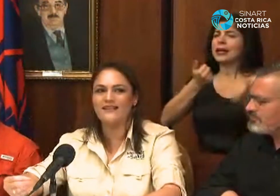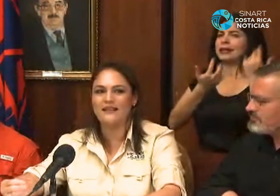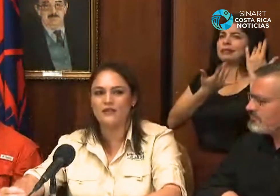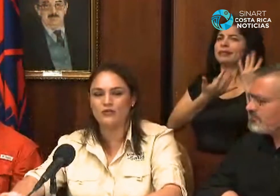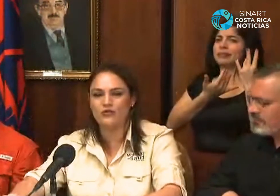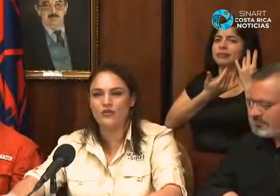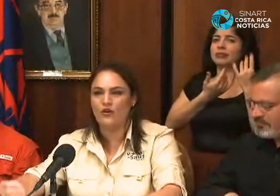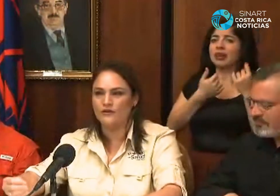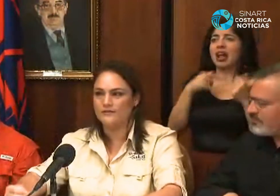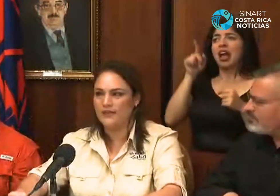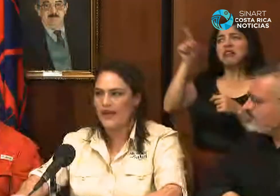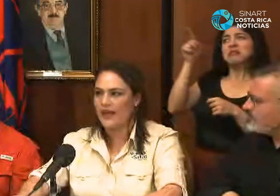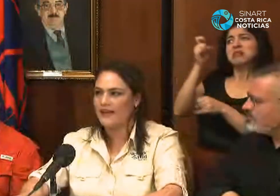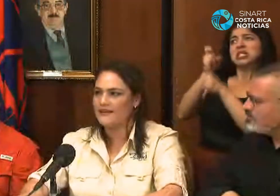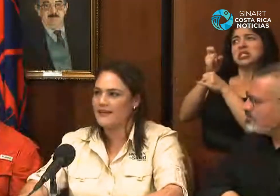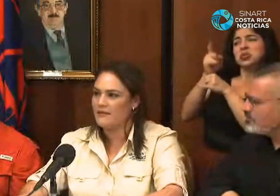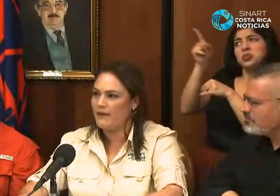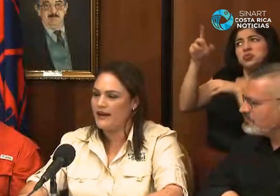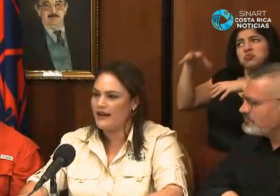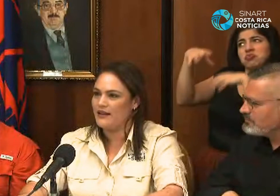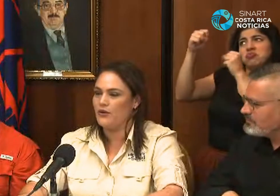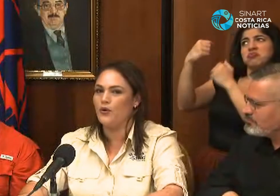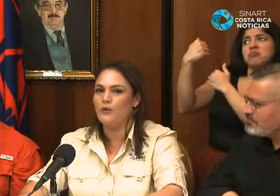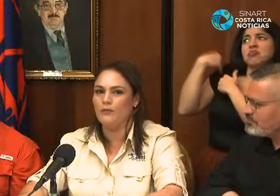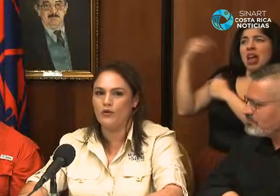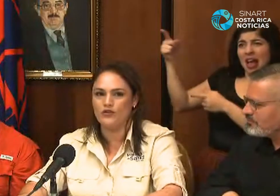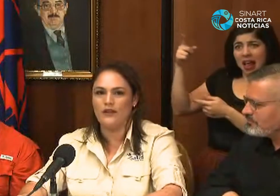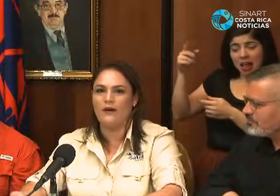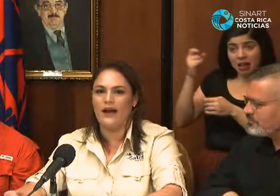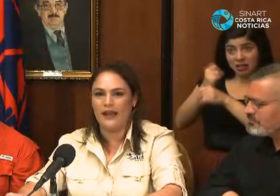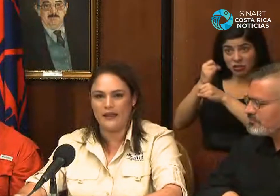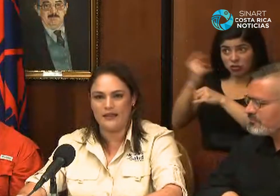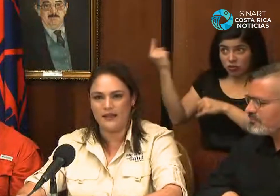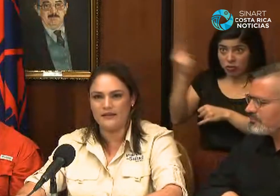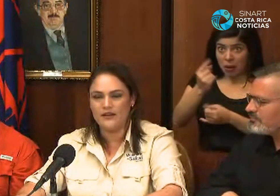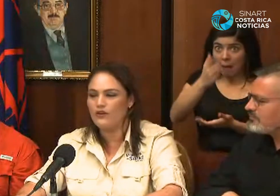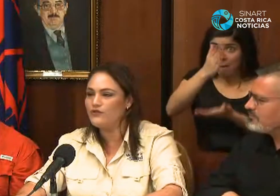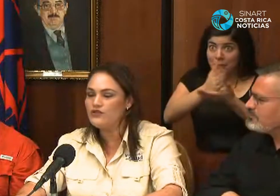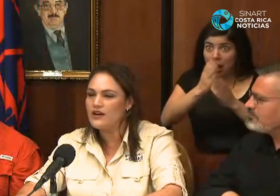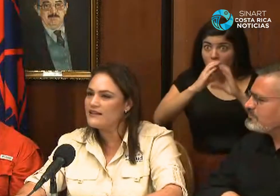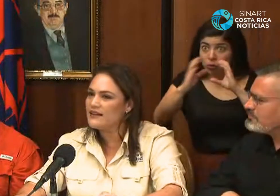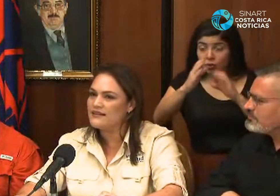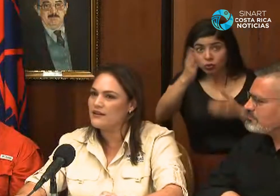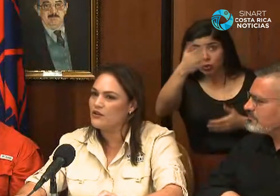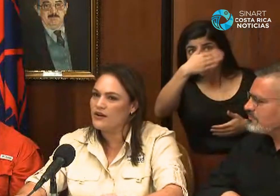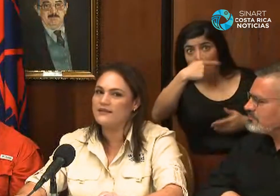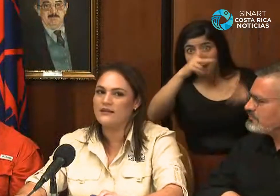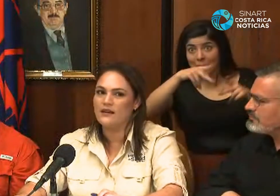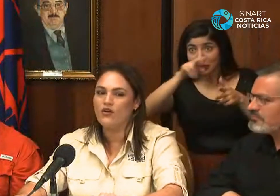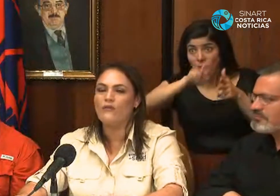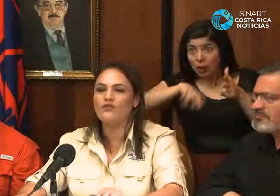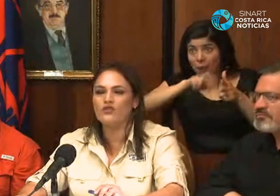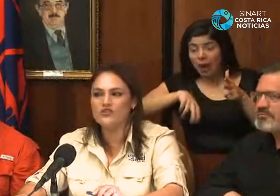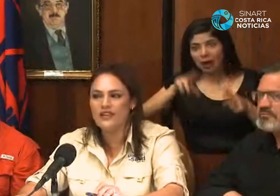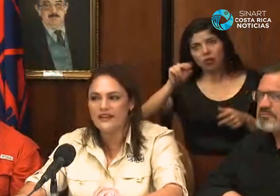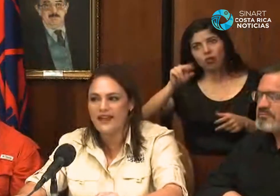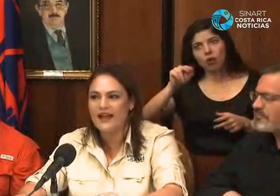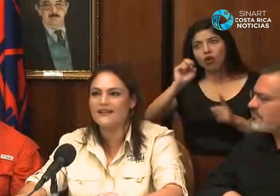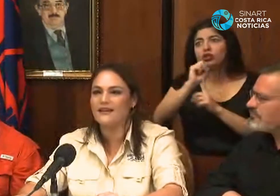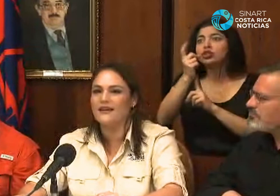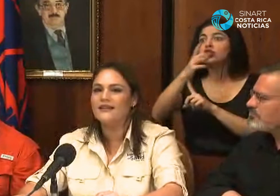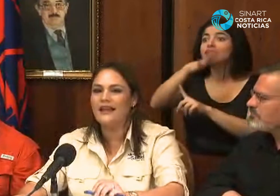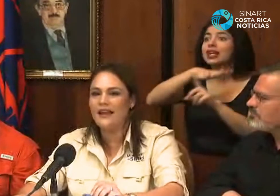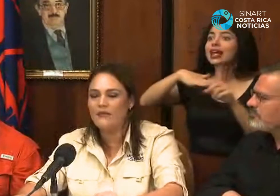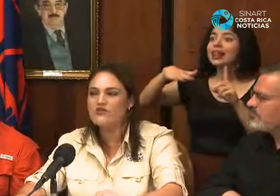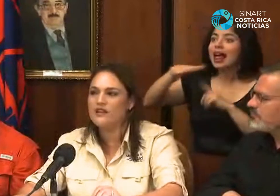Que una institución tenga que estar parando un bus y bajar gente. No funciona así, señores. Como